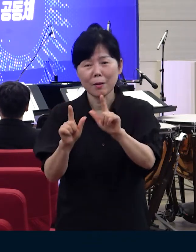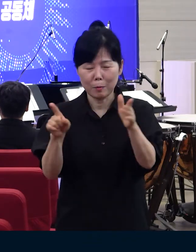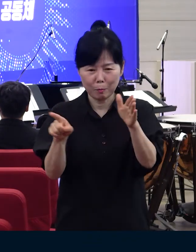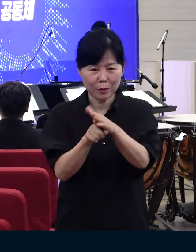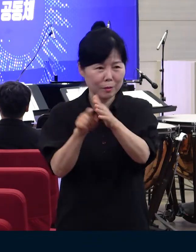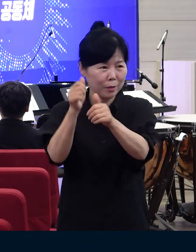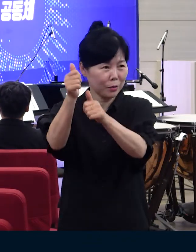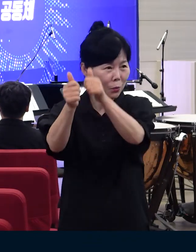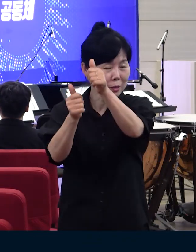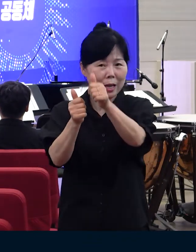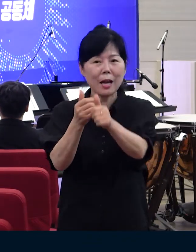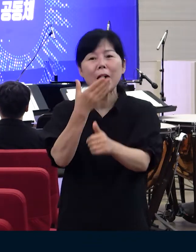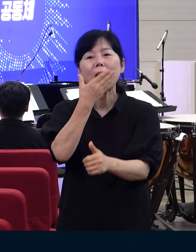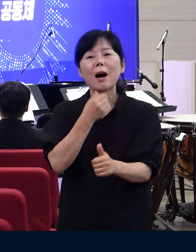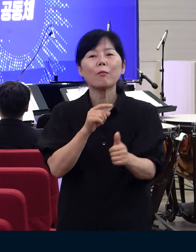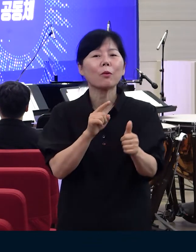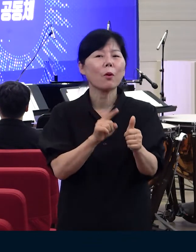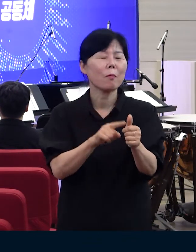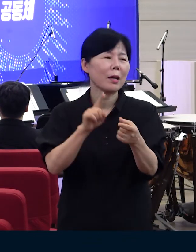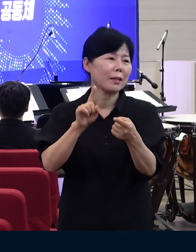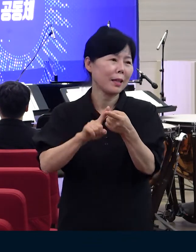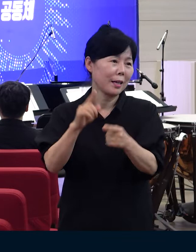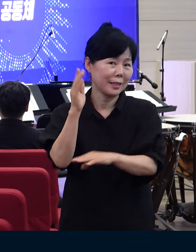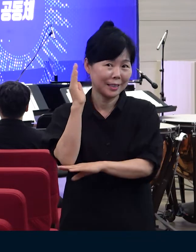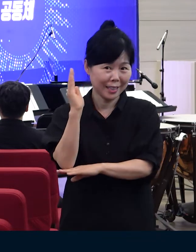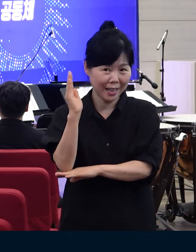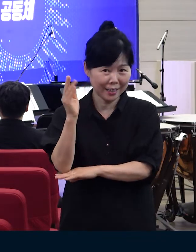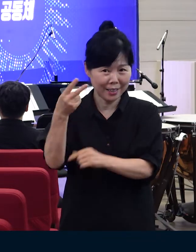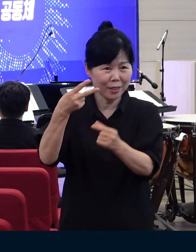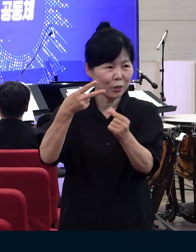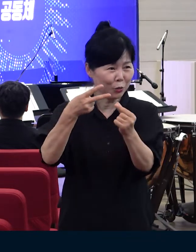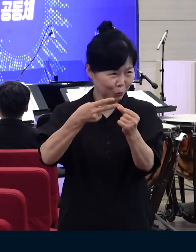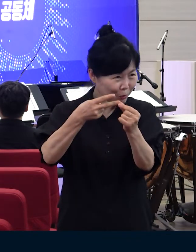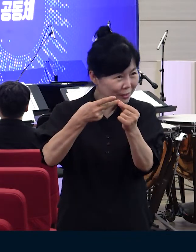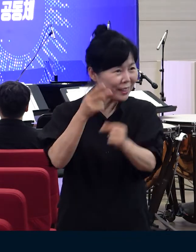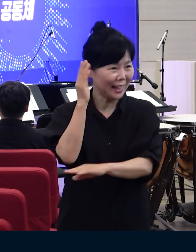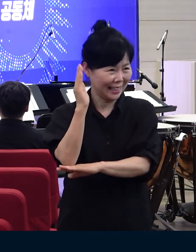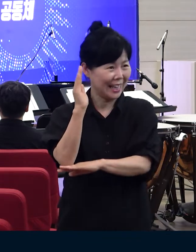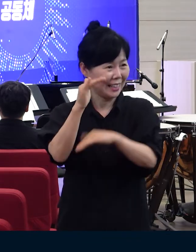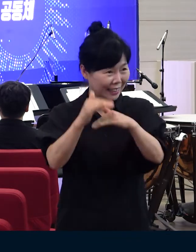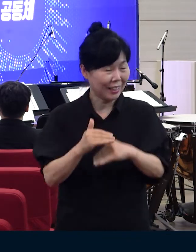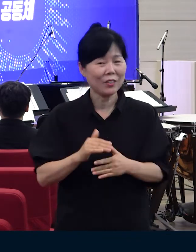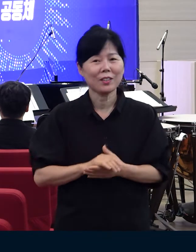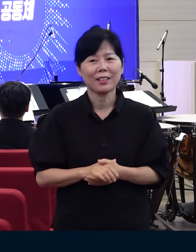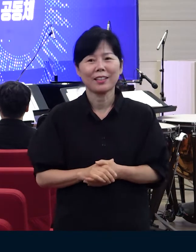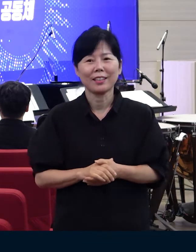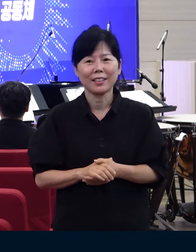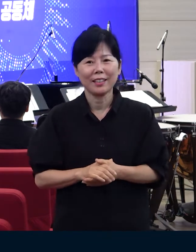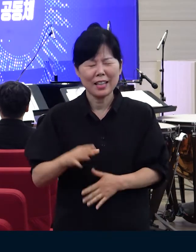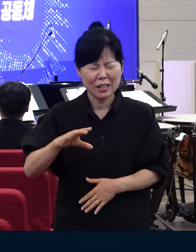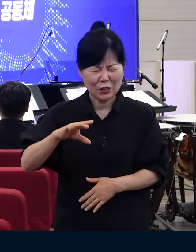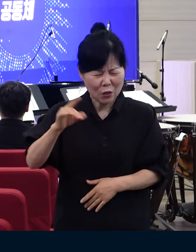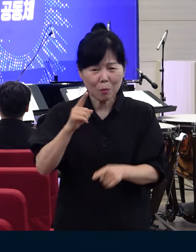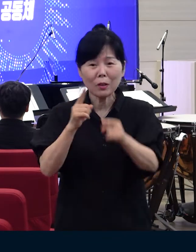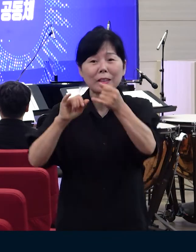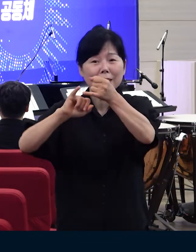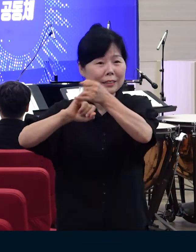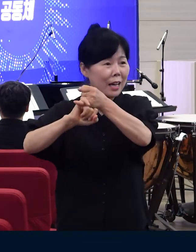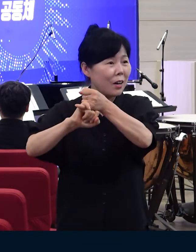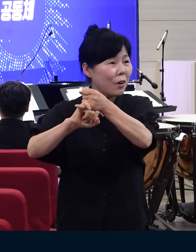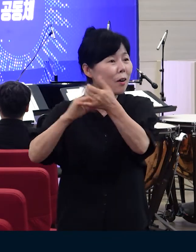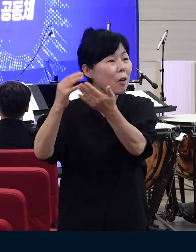조상 아브라함 이야기 가운데 두 번째 이야기입니다. 최초로